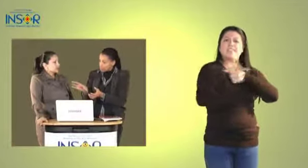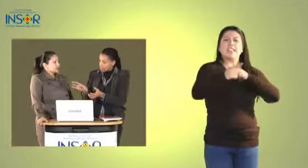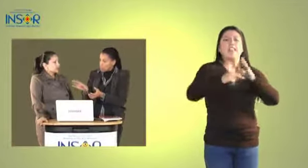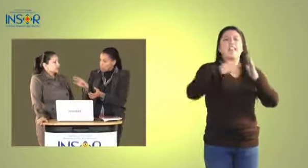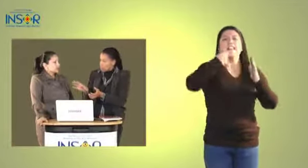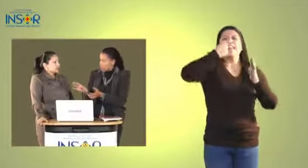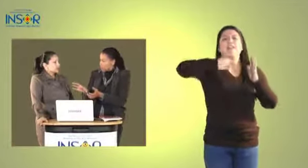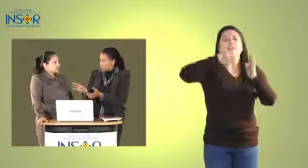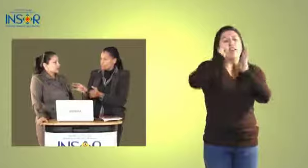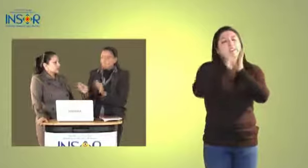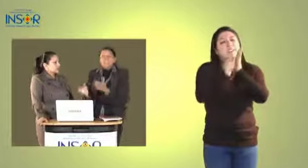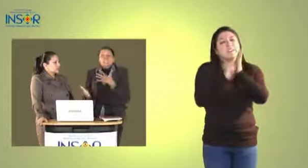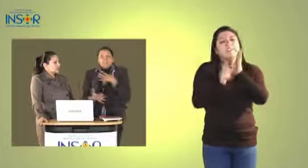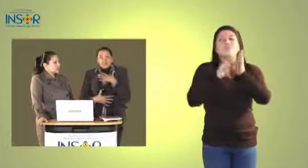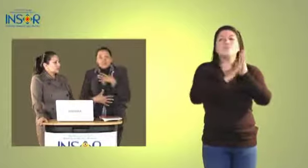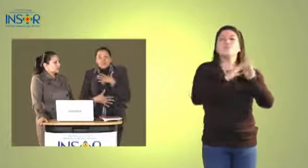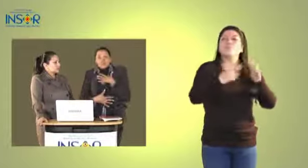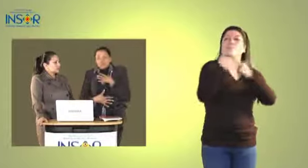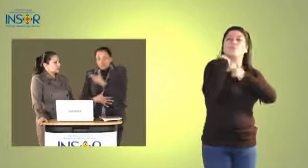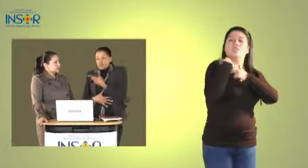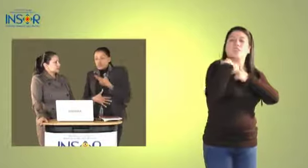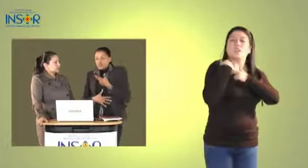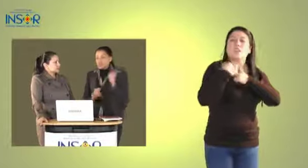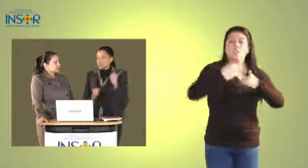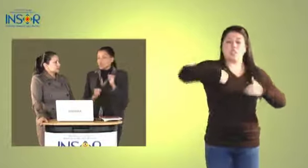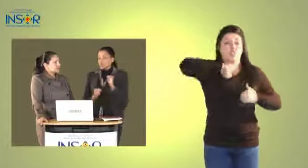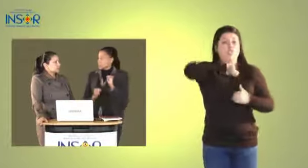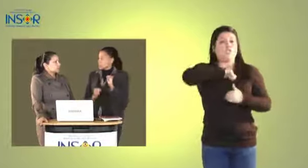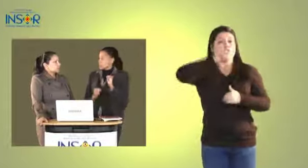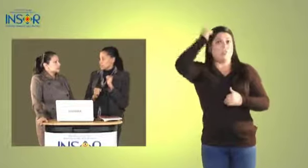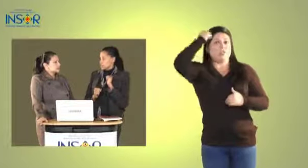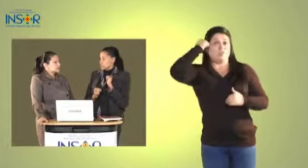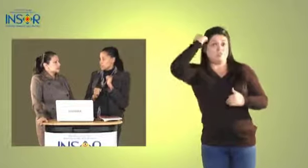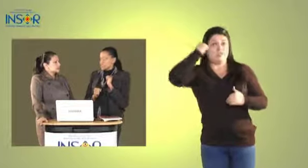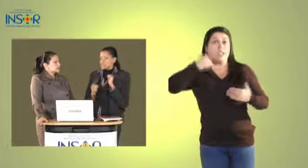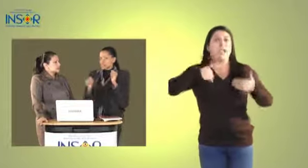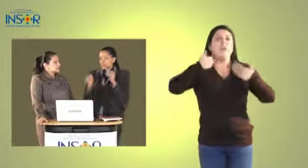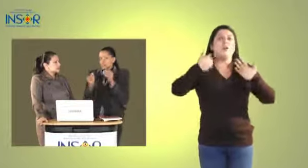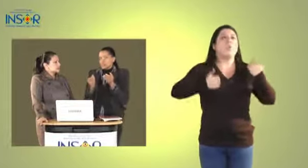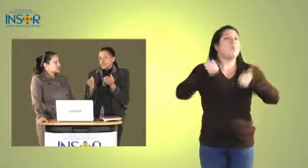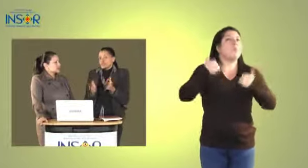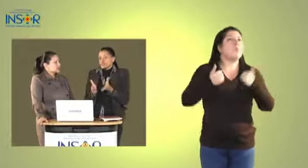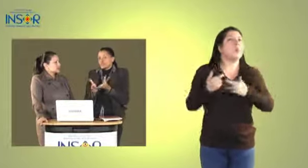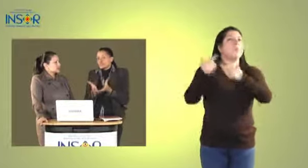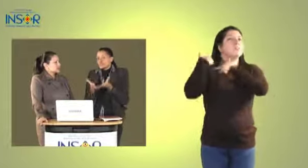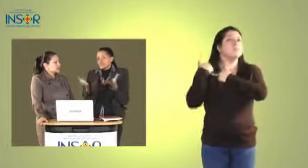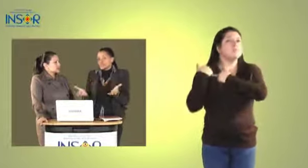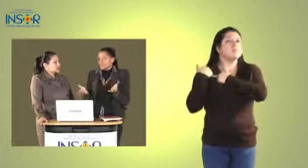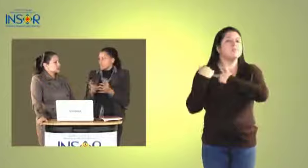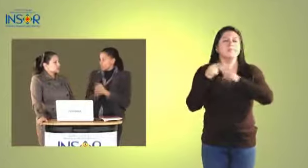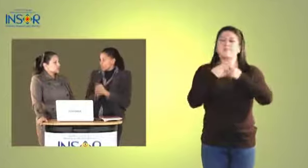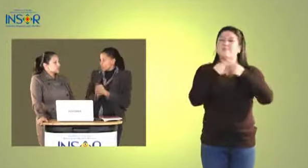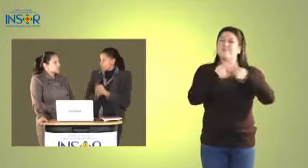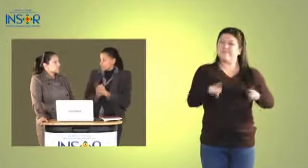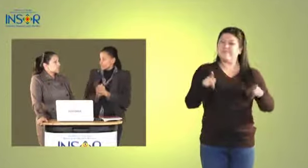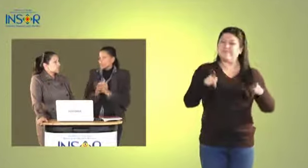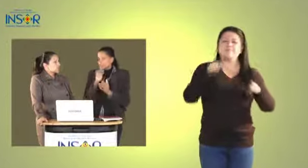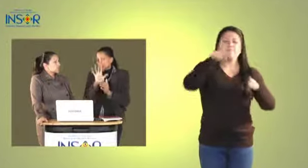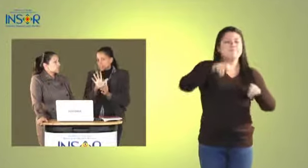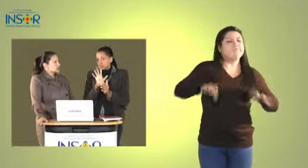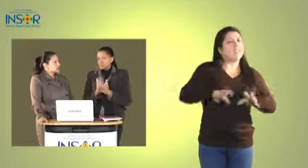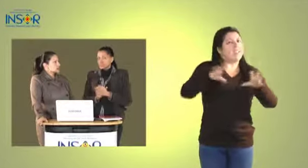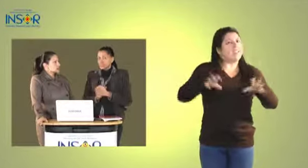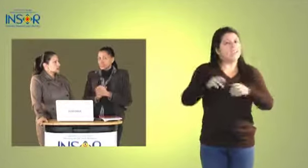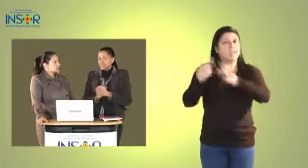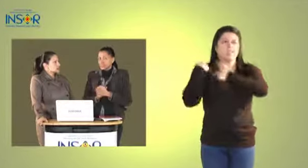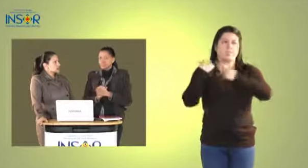qué papel cumple él y qué función cumplimos nosotros como docentes, que no son iguales y que pues obviamente están muy diferenciadas las actividades.